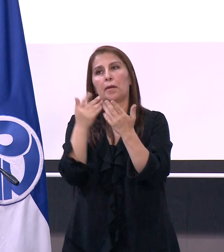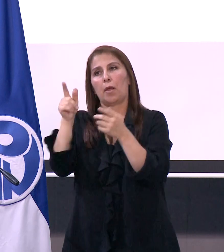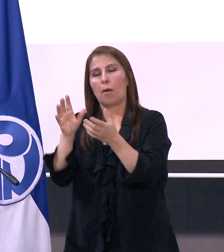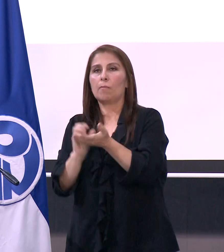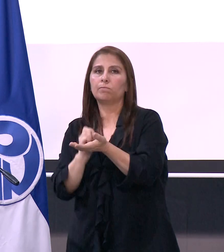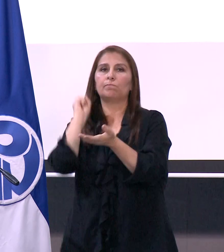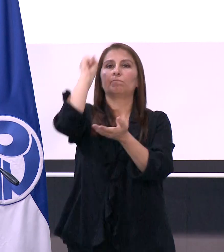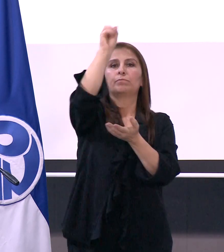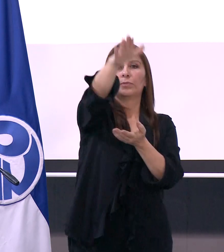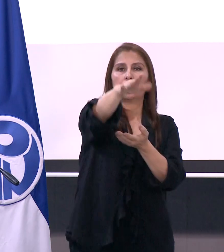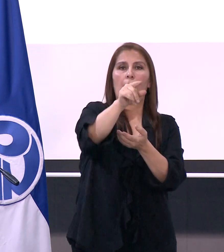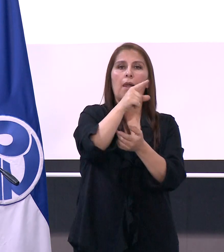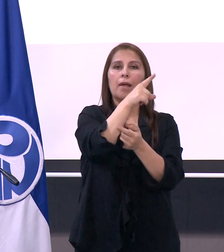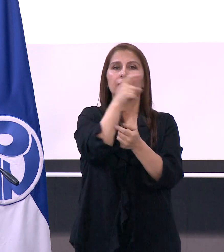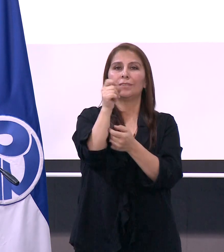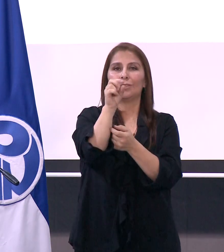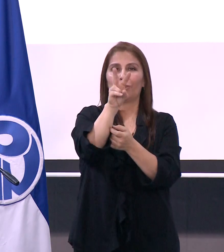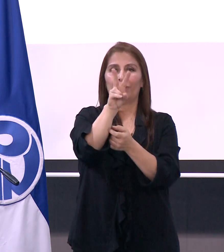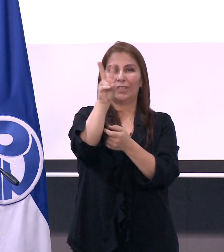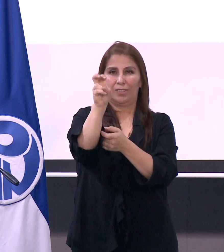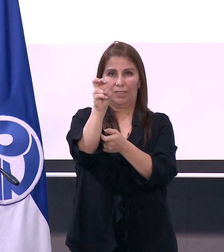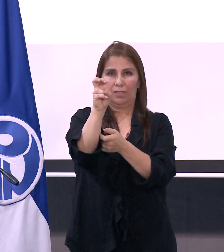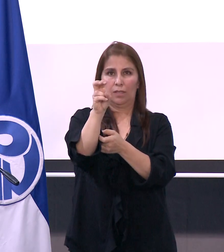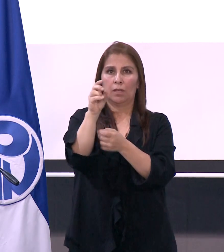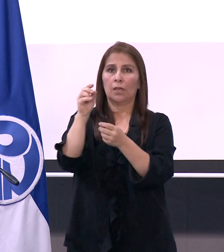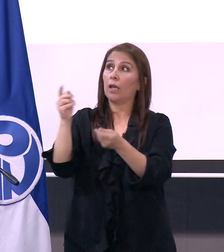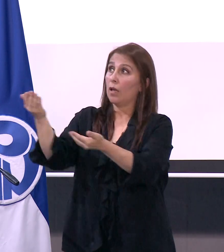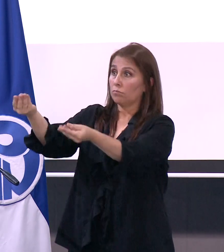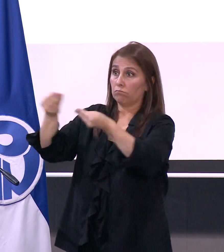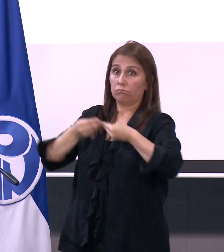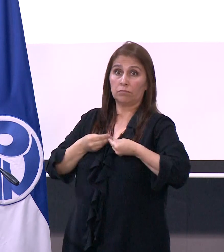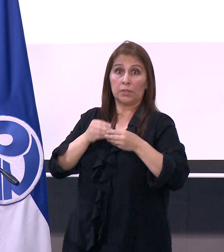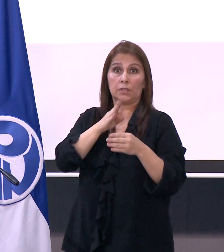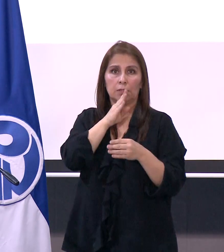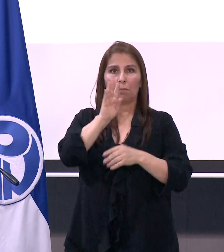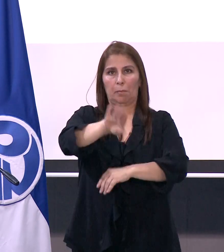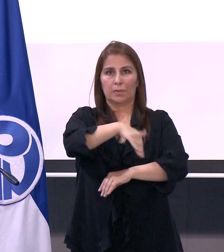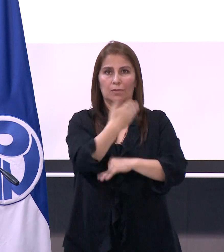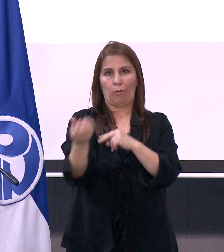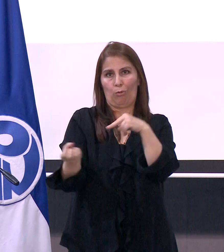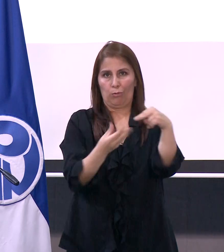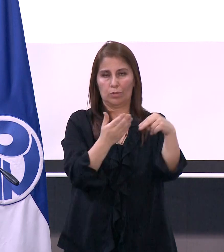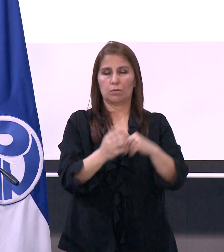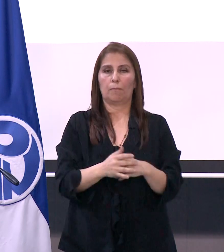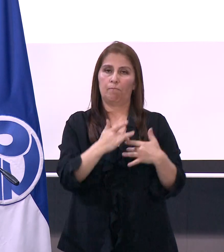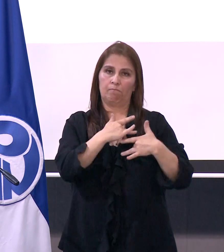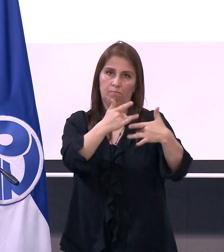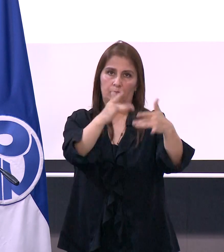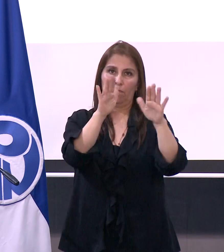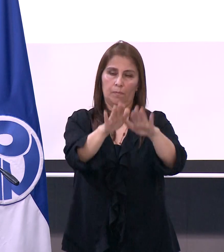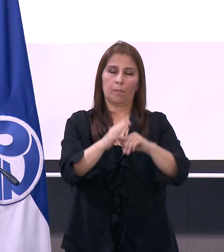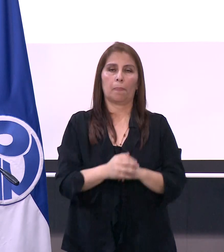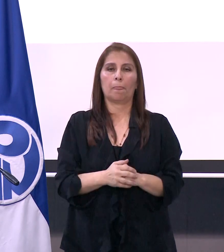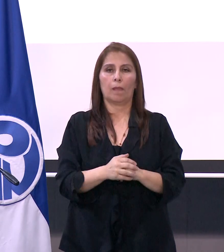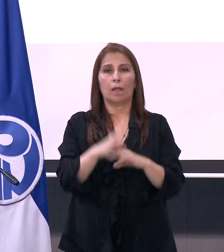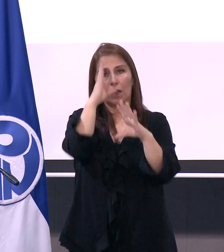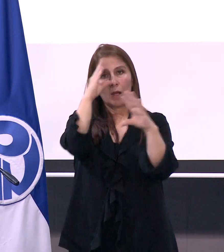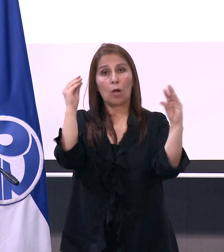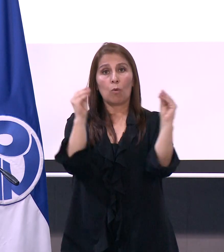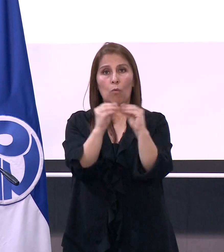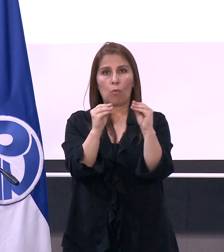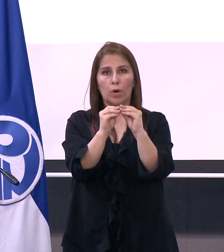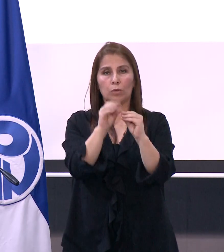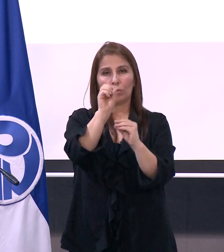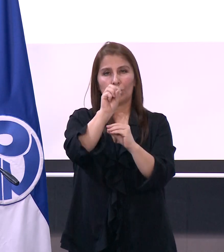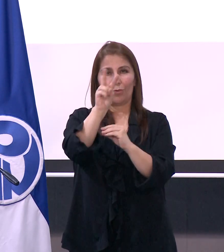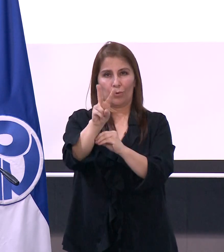que fueron donados por el ministerio en el 68 con el acuerdo 02 de dicho año se habían